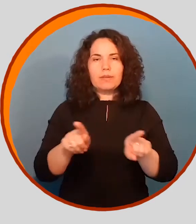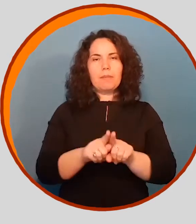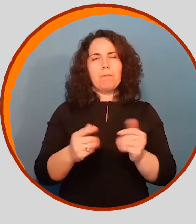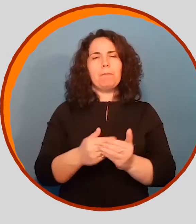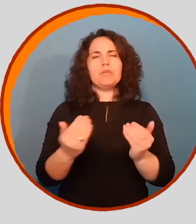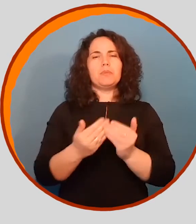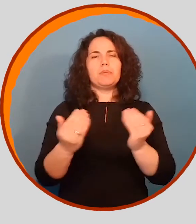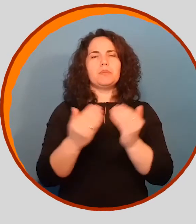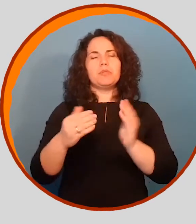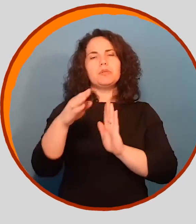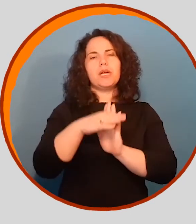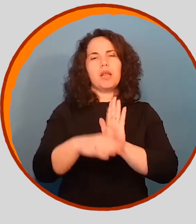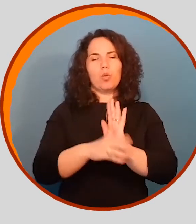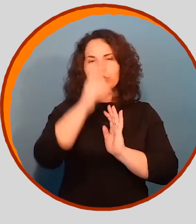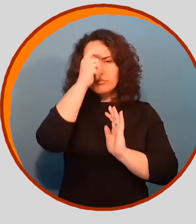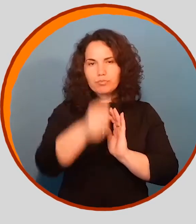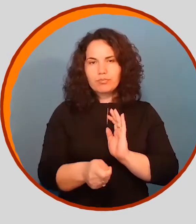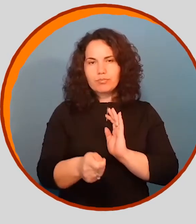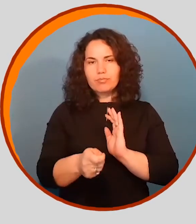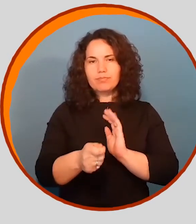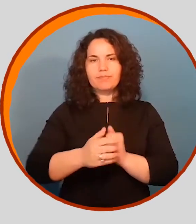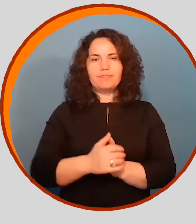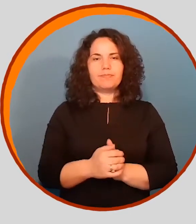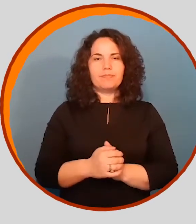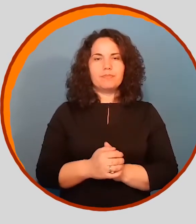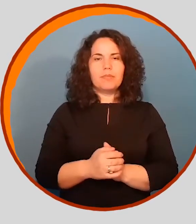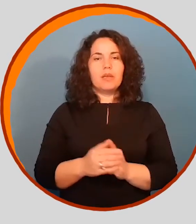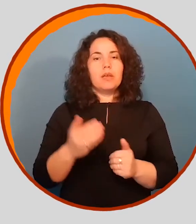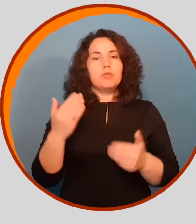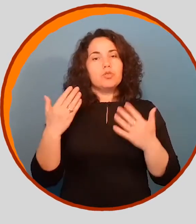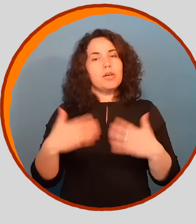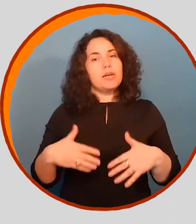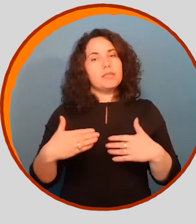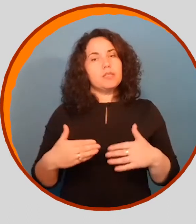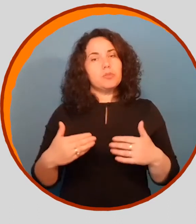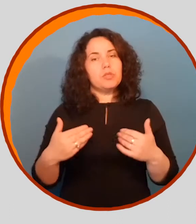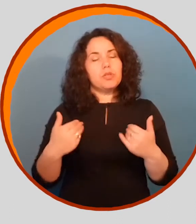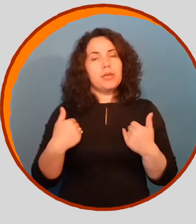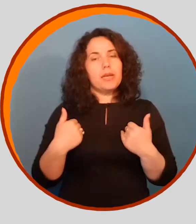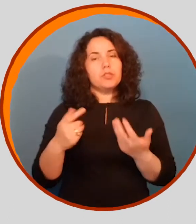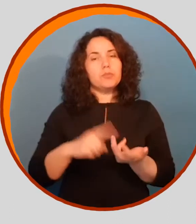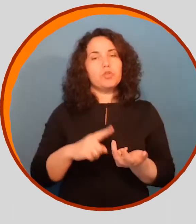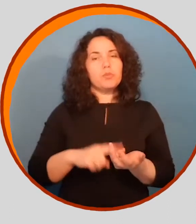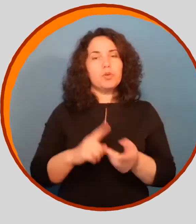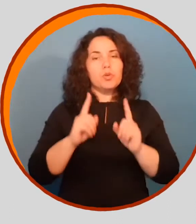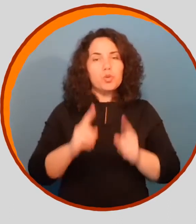dikujt apo sipas reagimit të papërshtatshëm të një të rriturit në familje. Pra çfarëdo që të